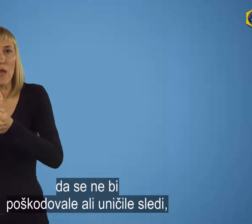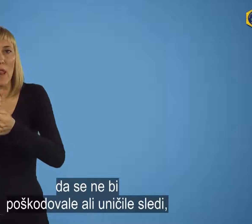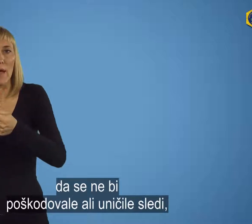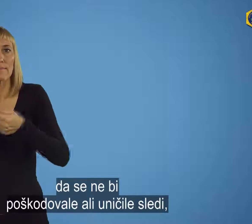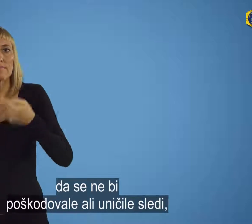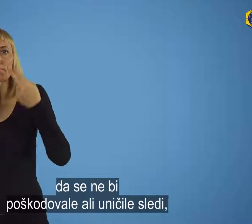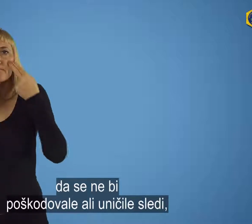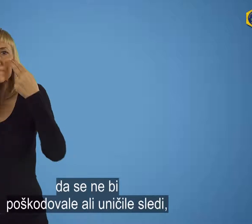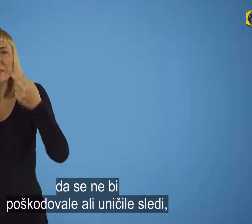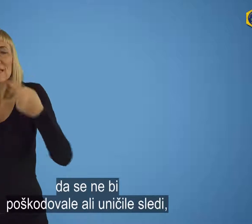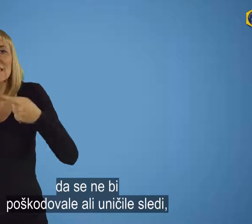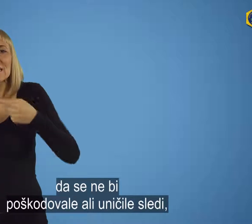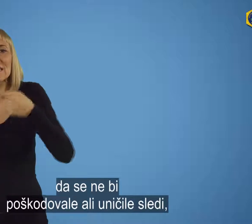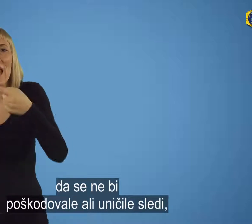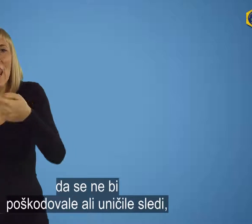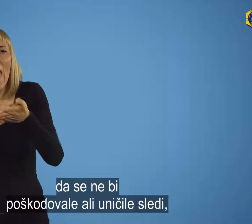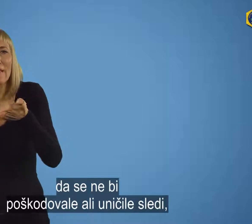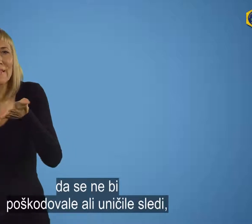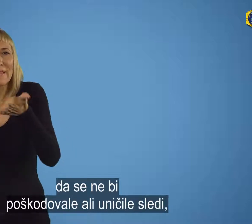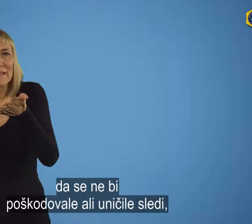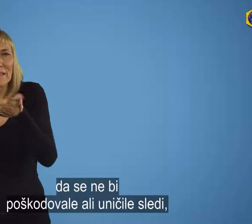pripeljale do odkritja storilca kaznivega dejanja.